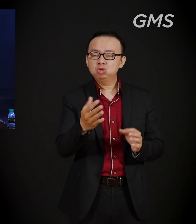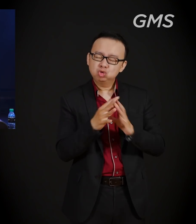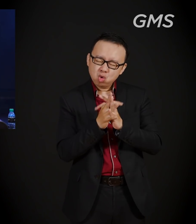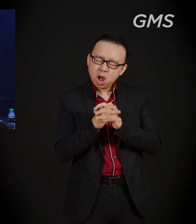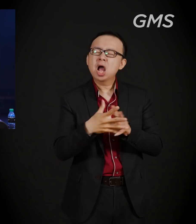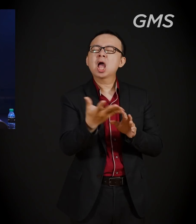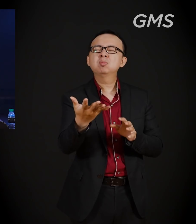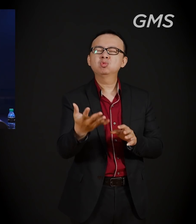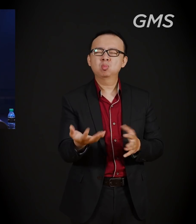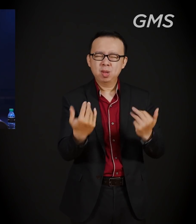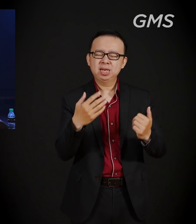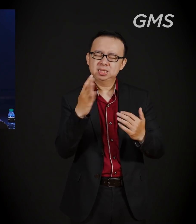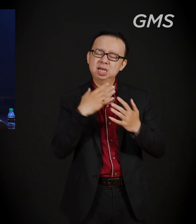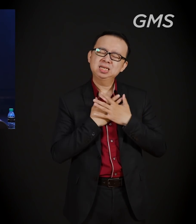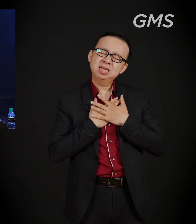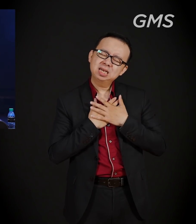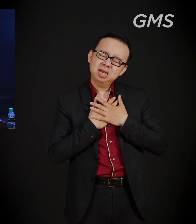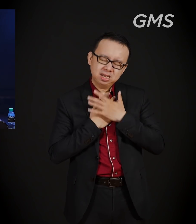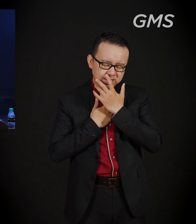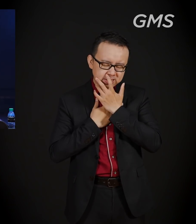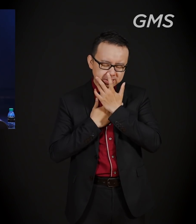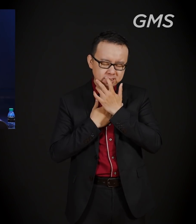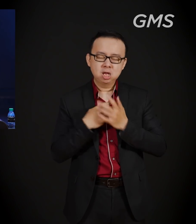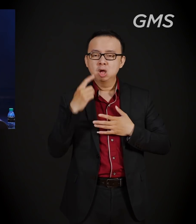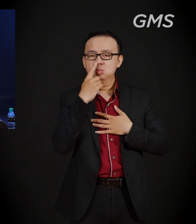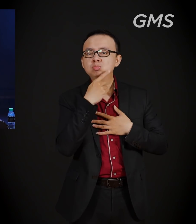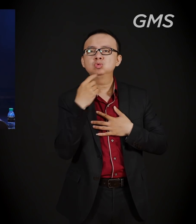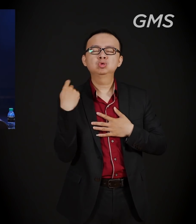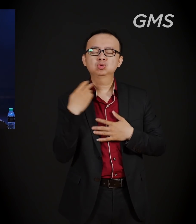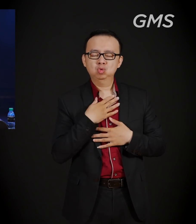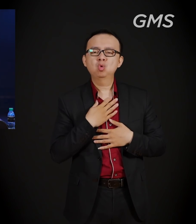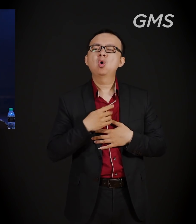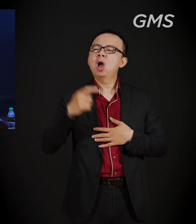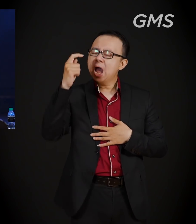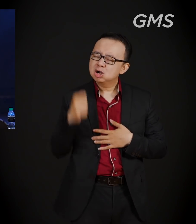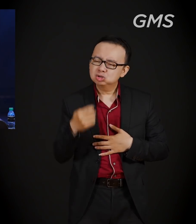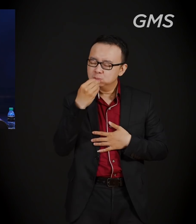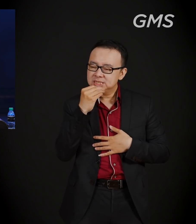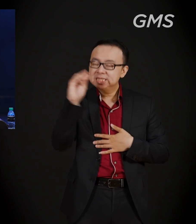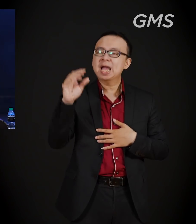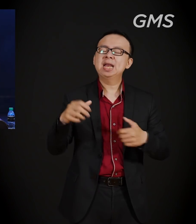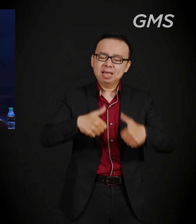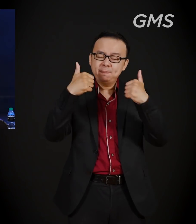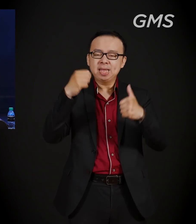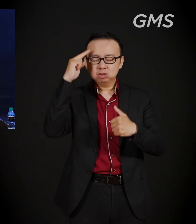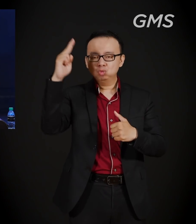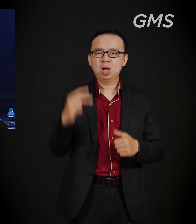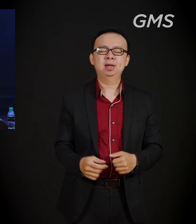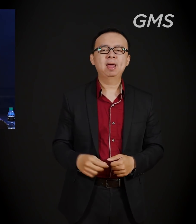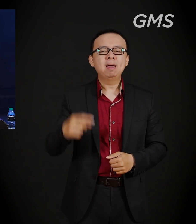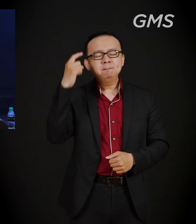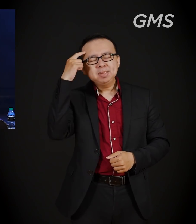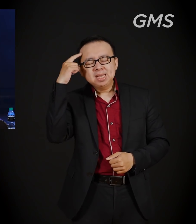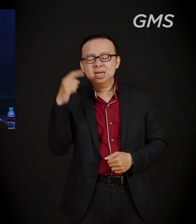kananmu di dada dan bilang, Tuhan, mulutku harus menceritakan kebaikan Tuhan. Pikiranku harus selalu